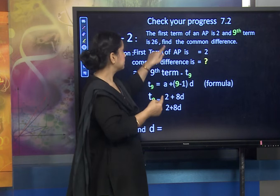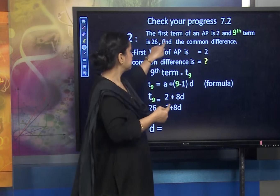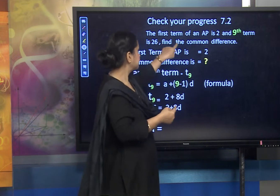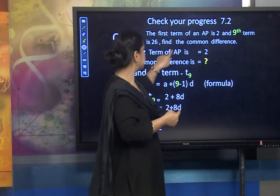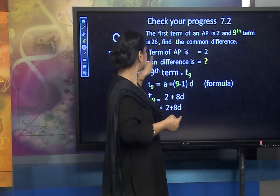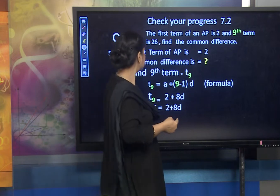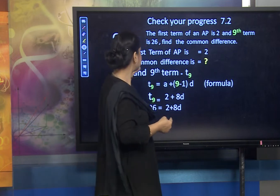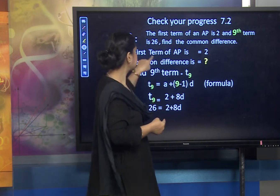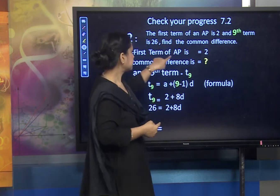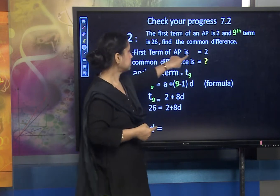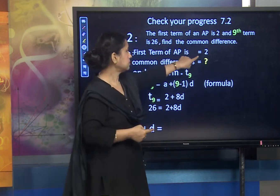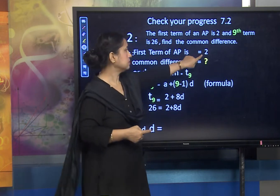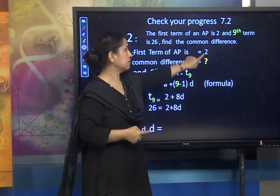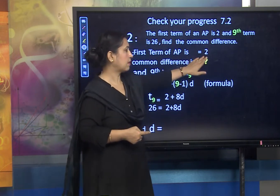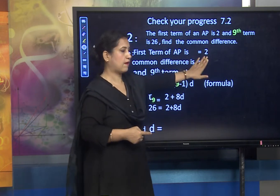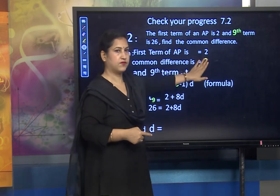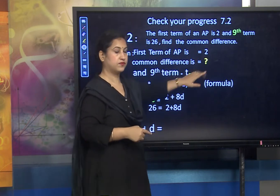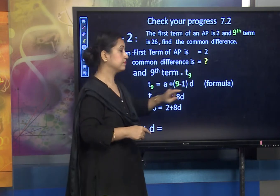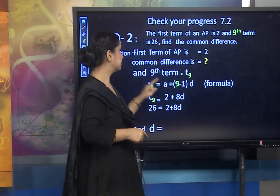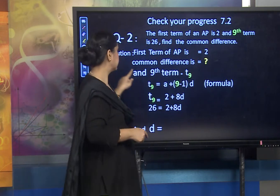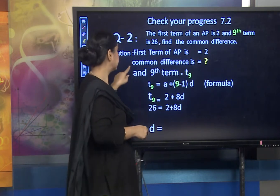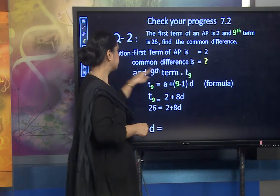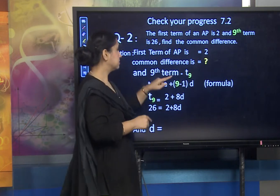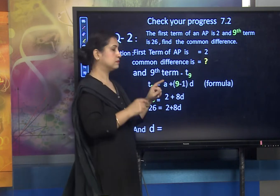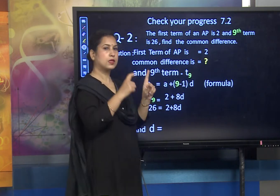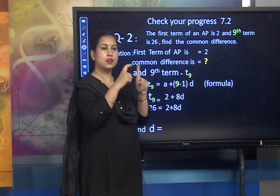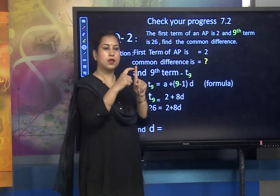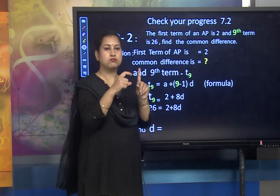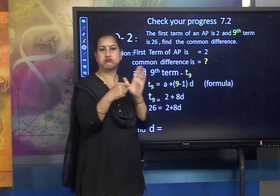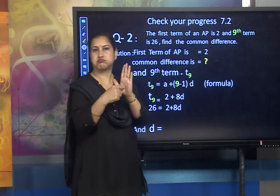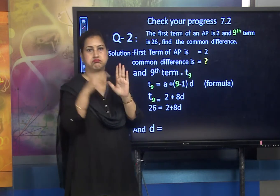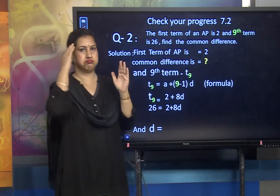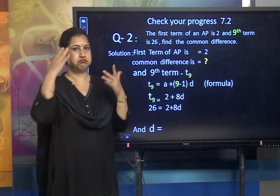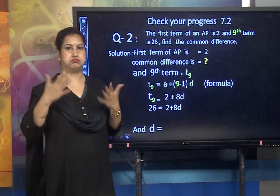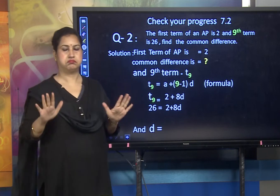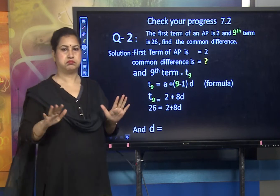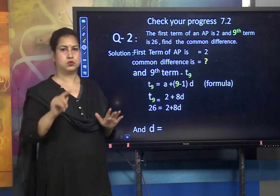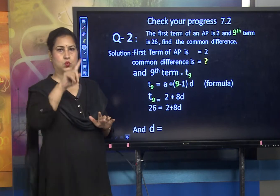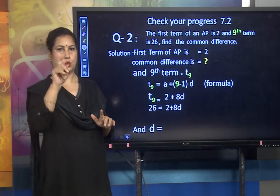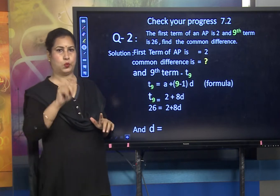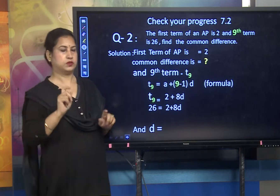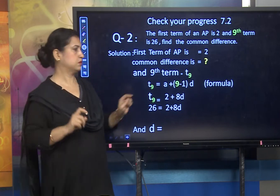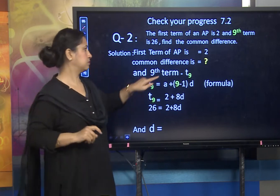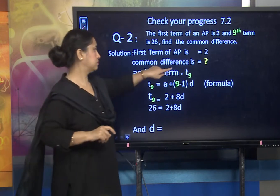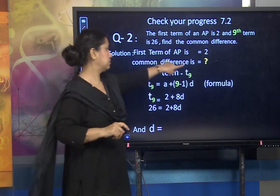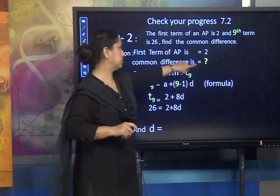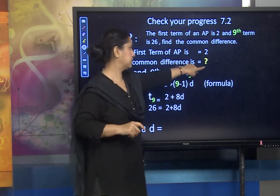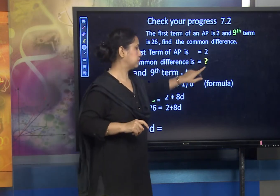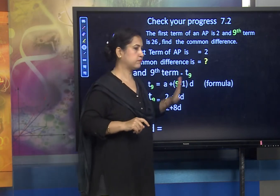उसमें पहला टर्म ए है, पहला टर्म एपी का 2 है। कॉमन डिफरेंस हमें